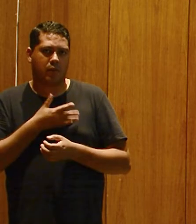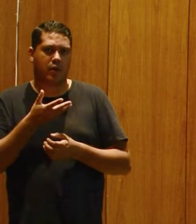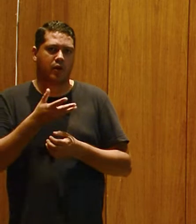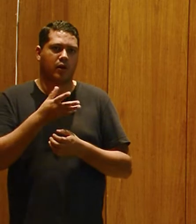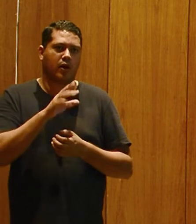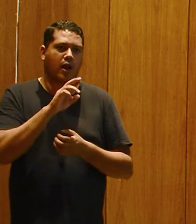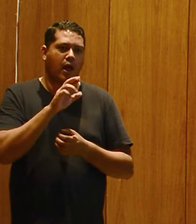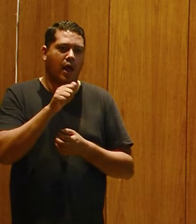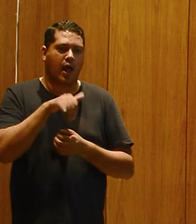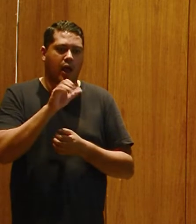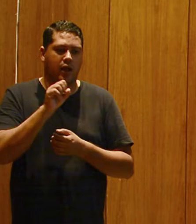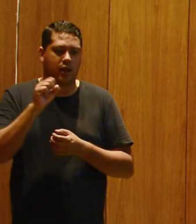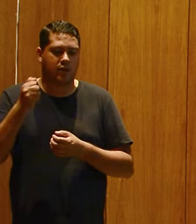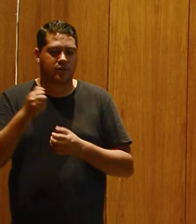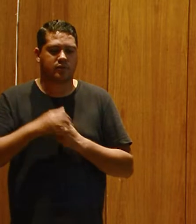fellow, Raíssa.